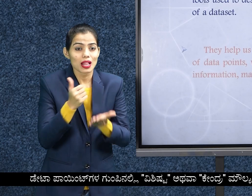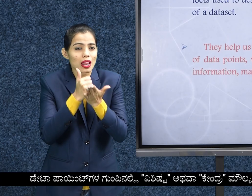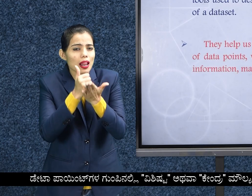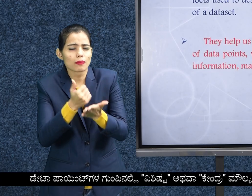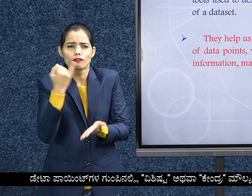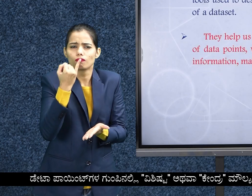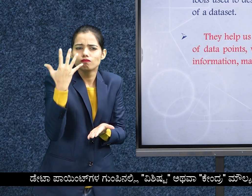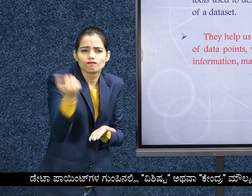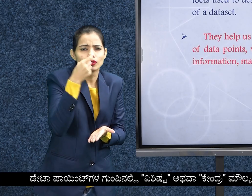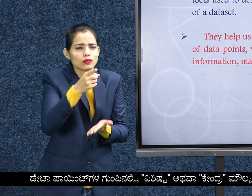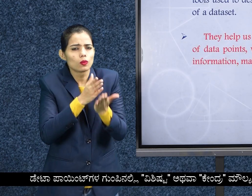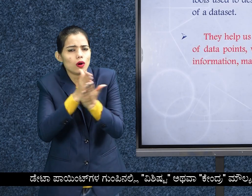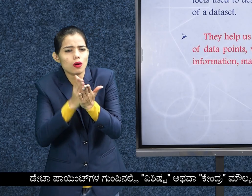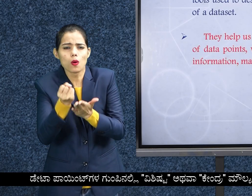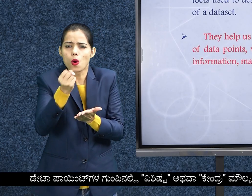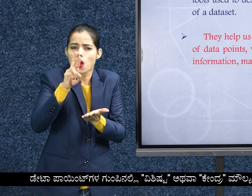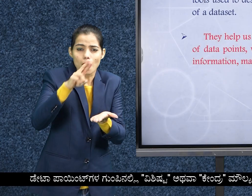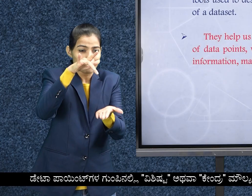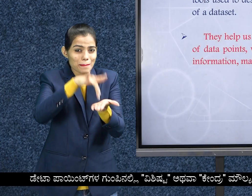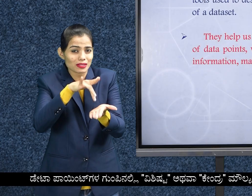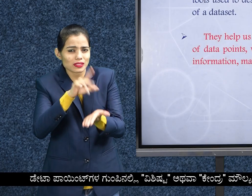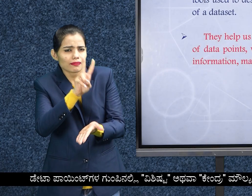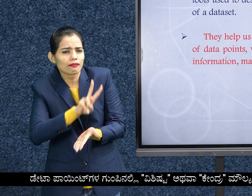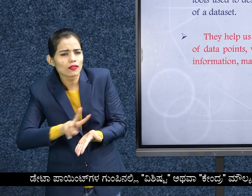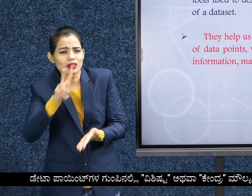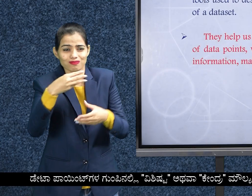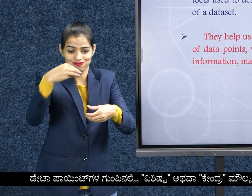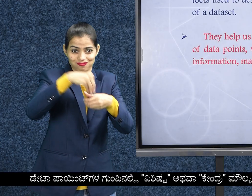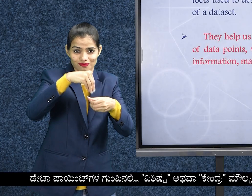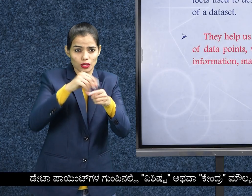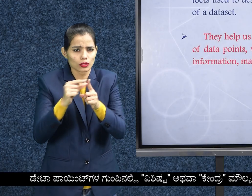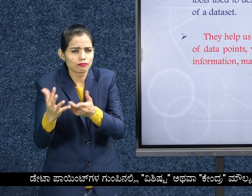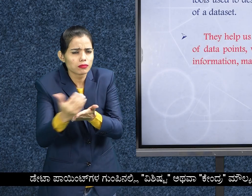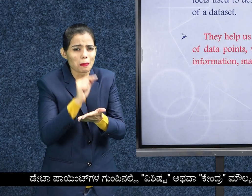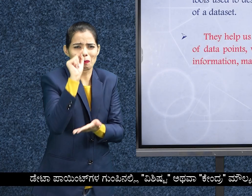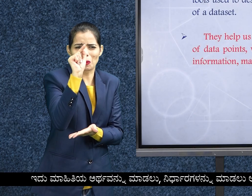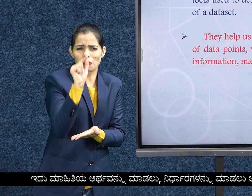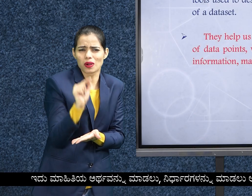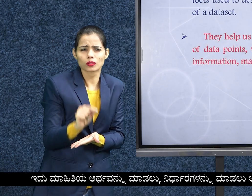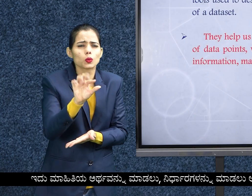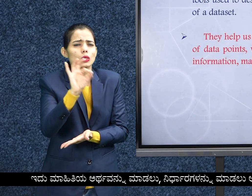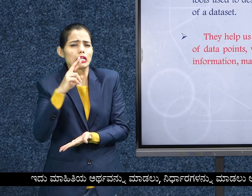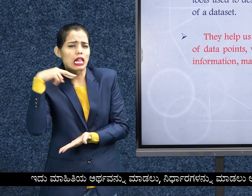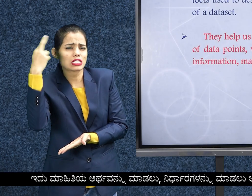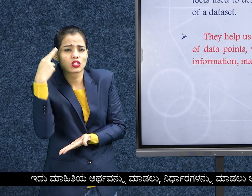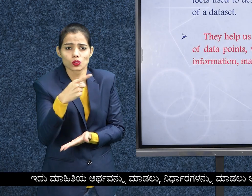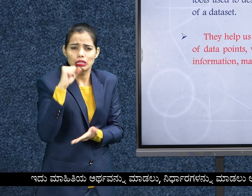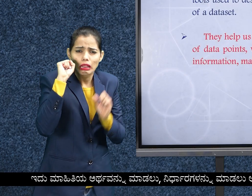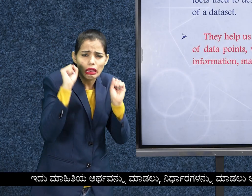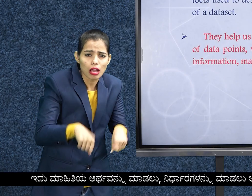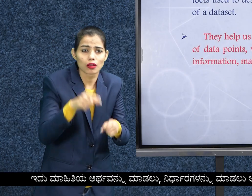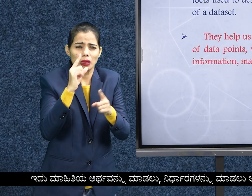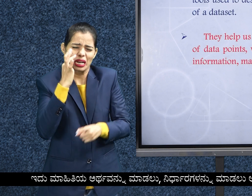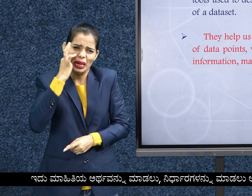ಡೇಟಾ ಪಾಯಿಂಟ್ಗಳಲ್ಲಿ ವಿಶಿಷ್ಟ ಅಥವಾ ಕೇಂದ್ರ ಮೌಲ್ಯವನ್ನ ಕಂಡುಹಿಡಿಯಲು ಅವು ನಮಗೆ ಸಹಾಯ ಮಾಡುತ್ತವೆ. ಇದು ಮಾಹಿತಿಯ ಅರ್ಥವನ್ನ